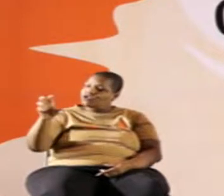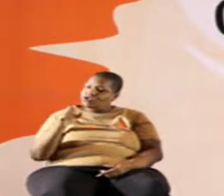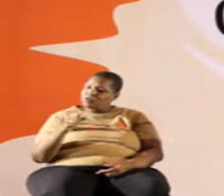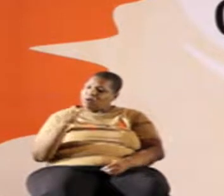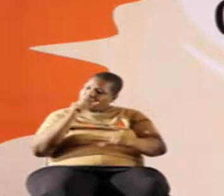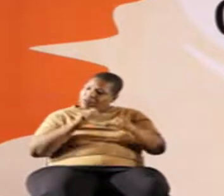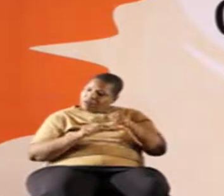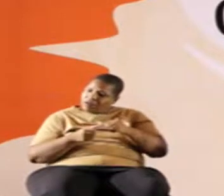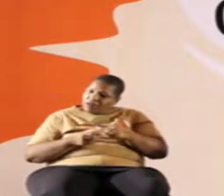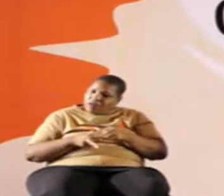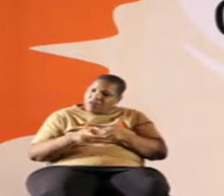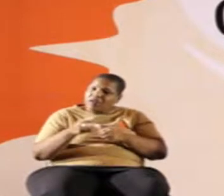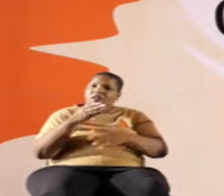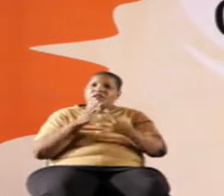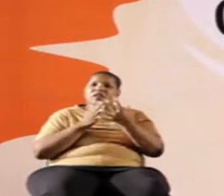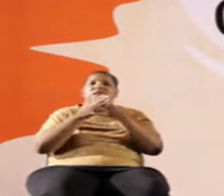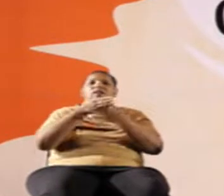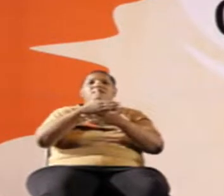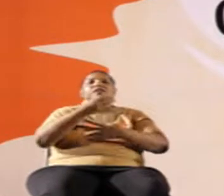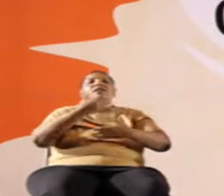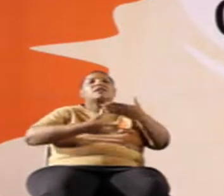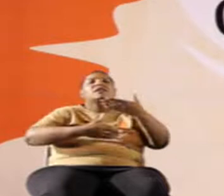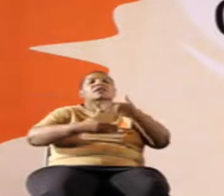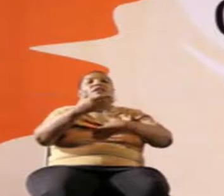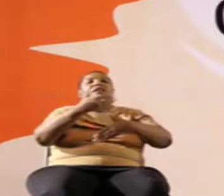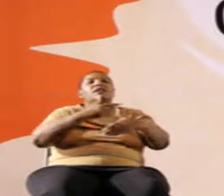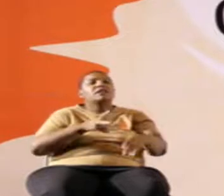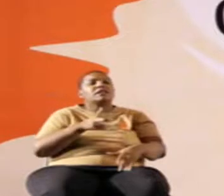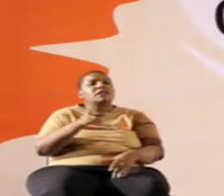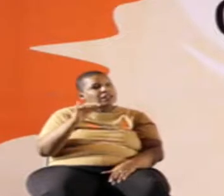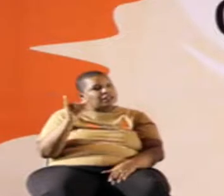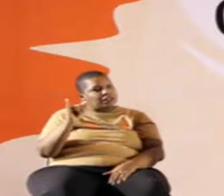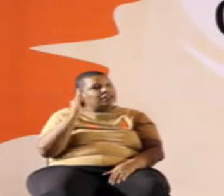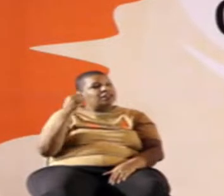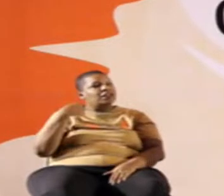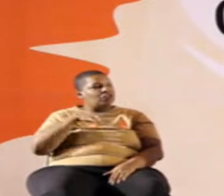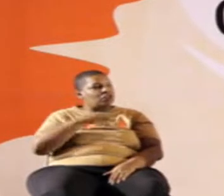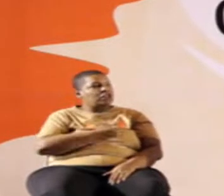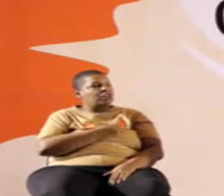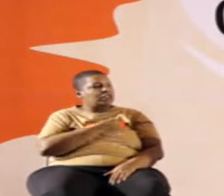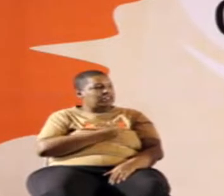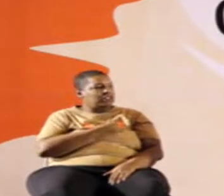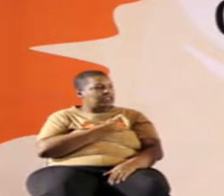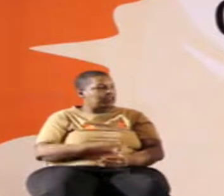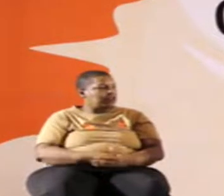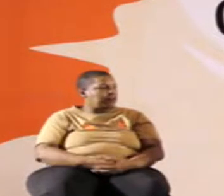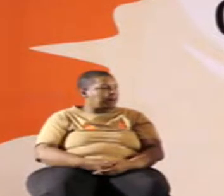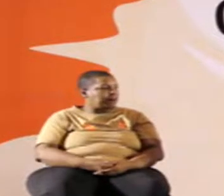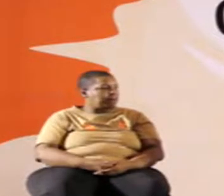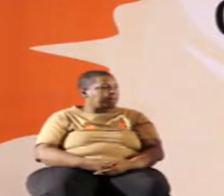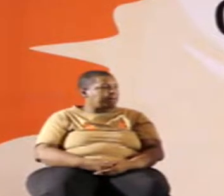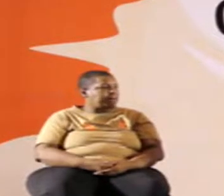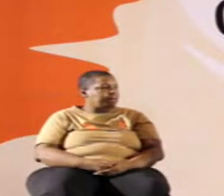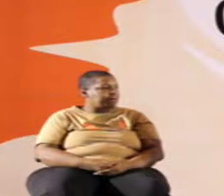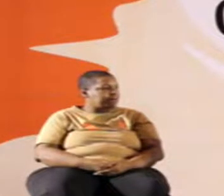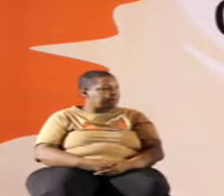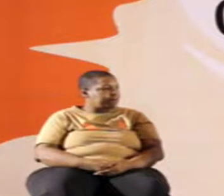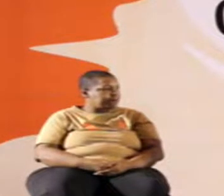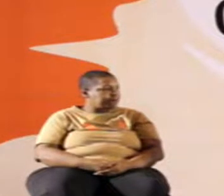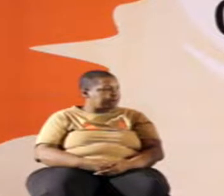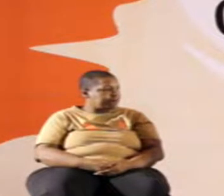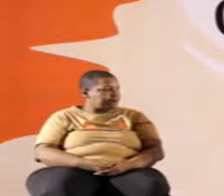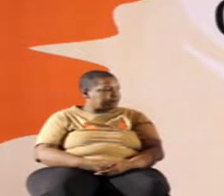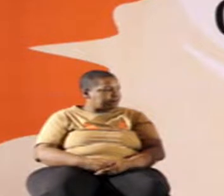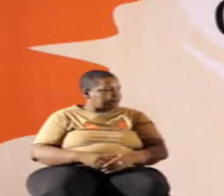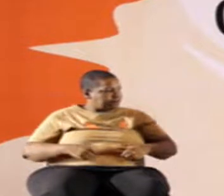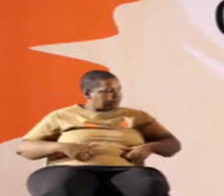atualiza para atravessar séculos e fazer se tornar sempre pertinente à nossa existência. Leci Brandão...